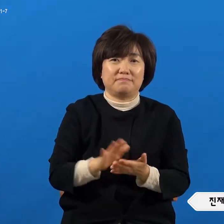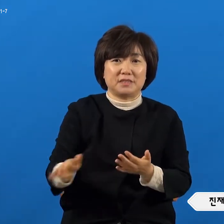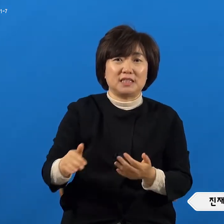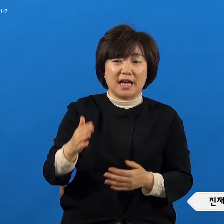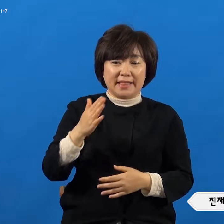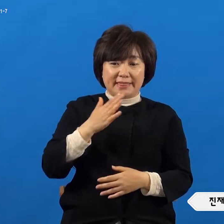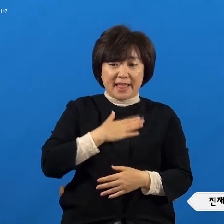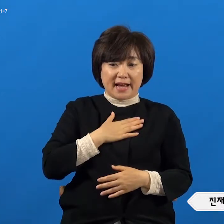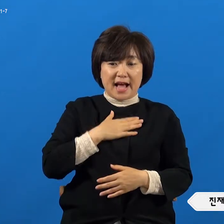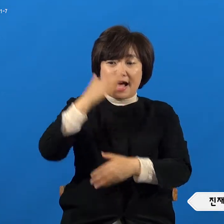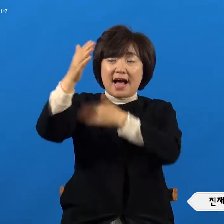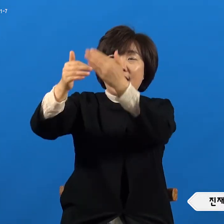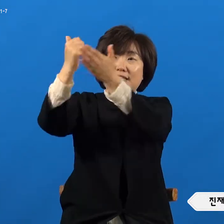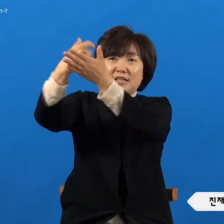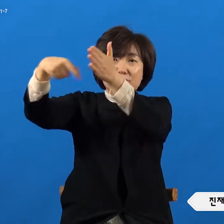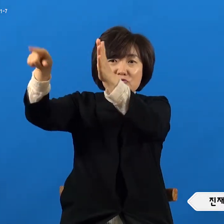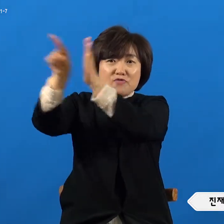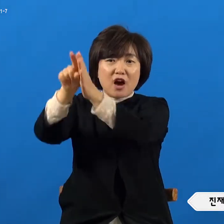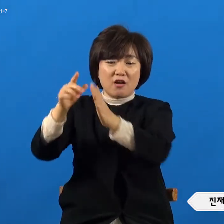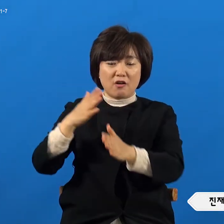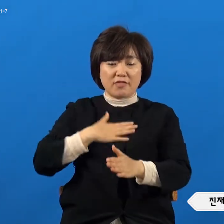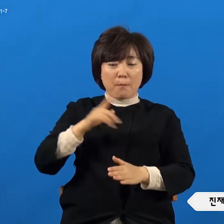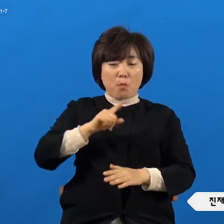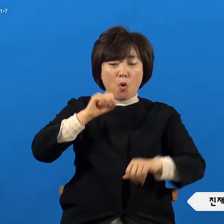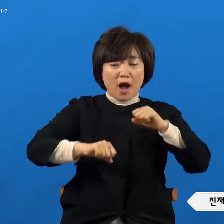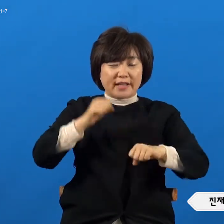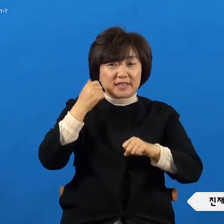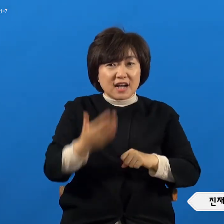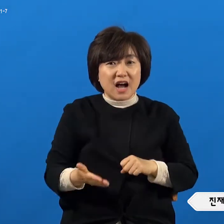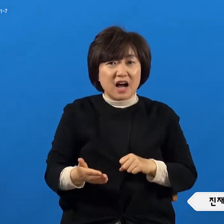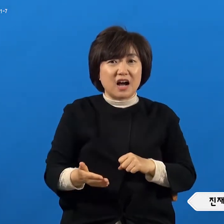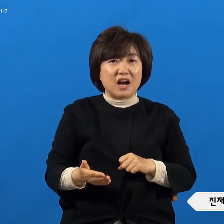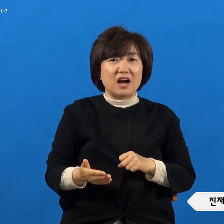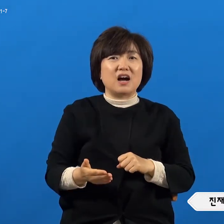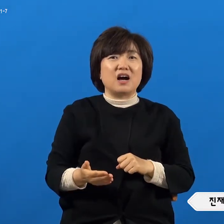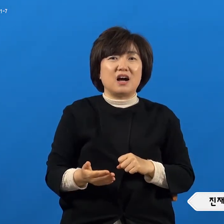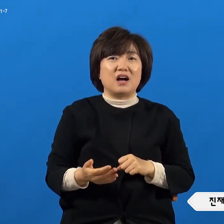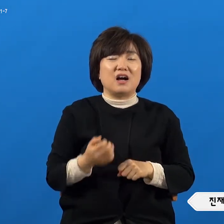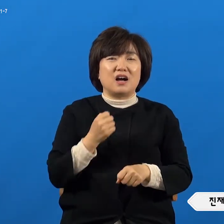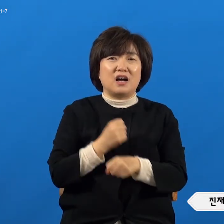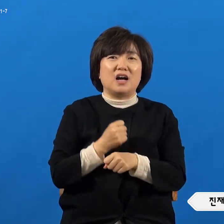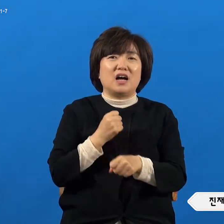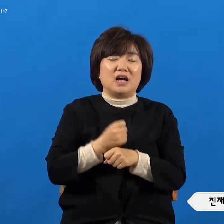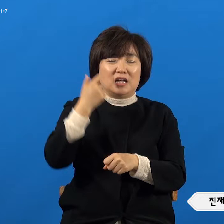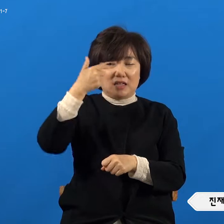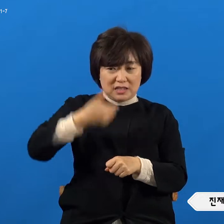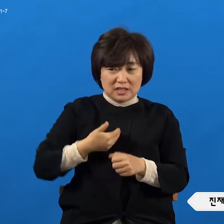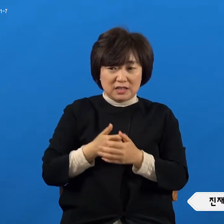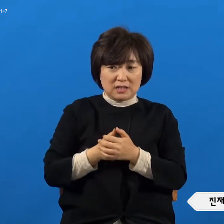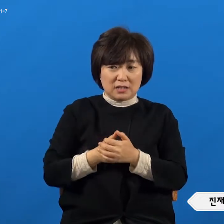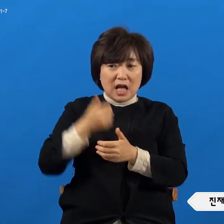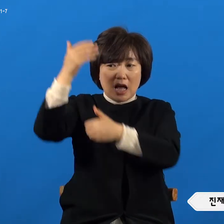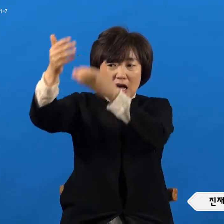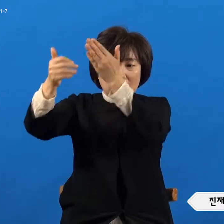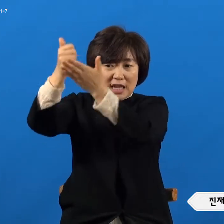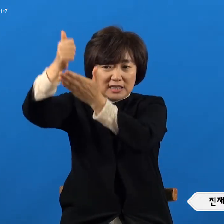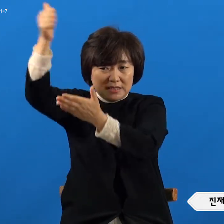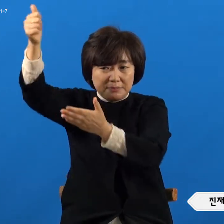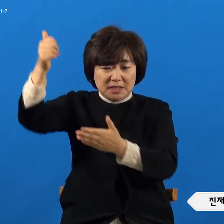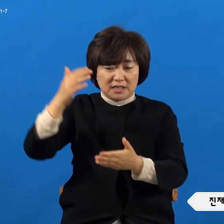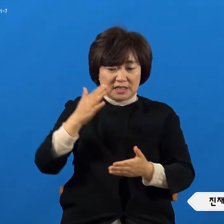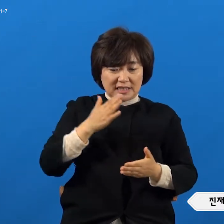내가 하나님을 위해 무엇을 할 수 있는가? 라는 질문을 던지고 있는지, 아니면 하나님이